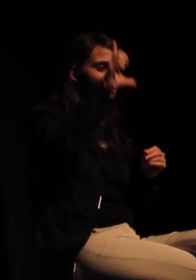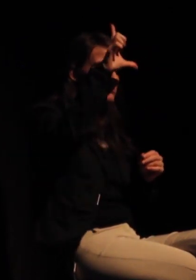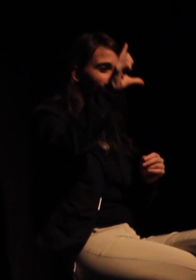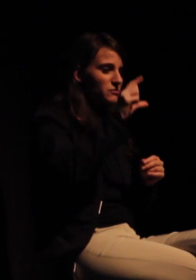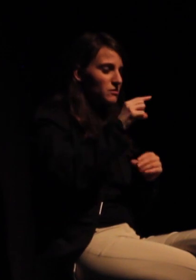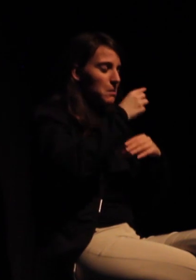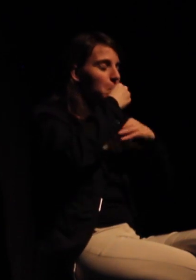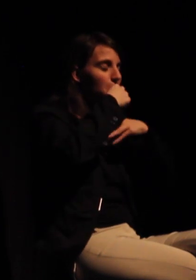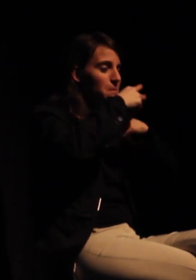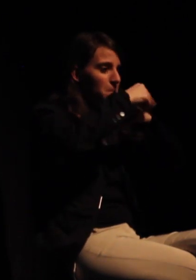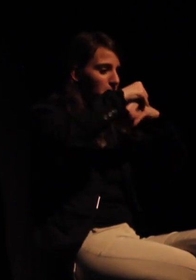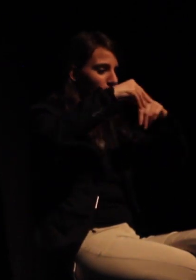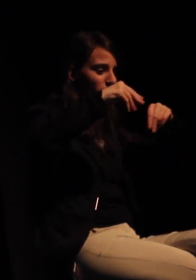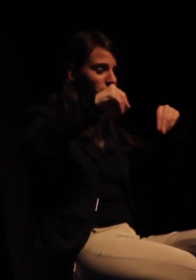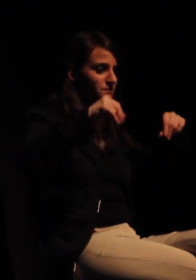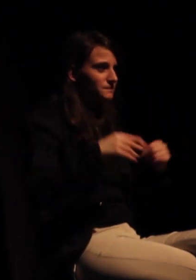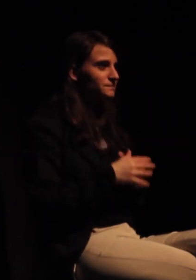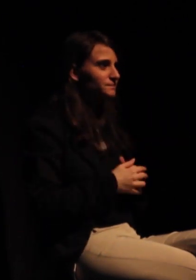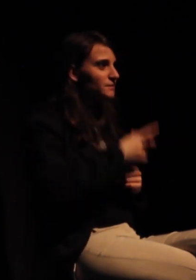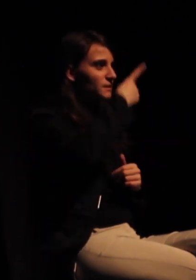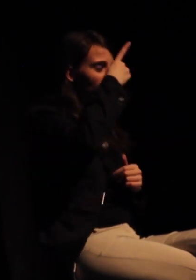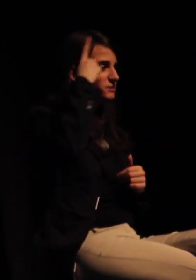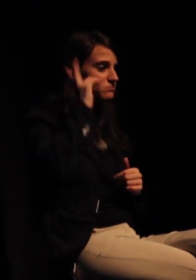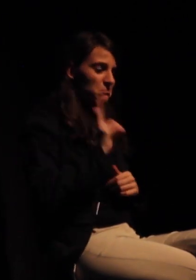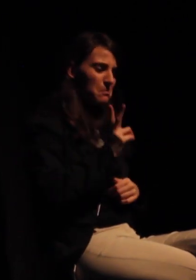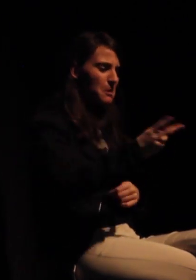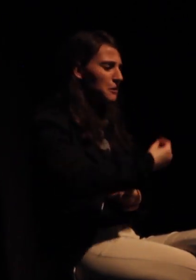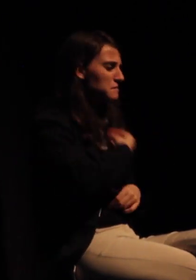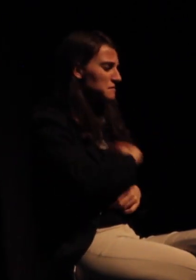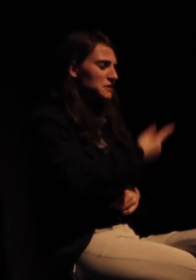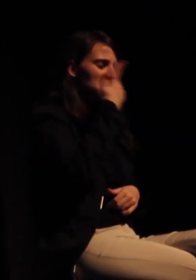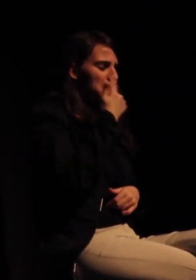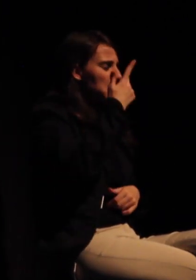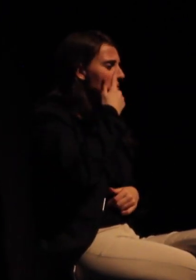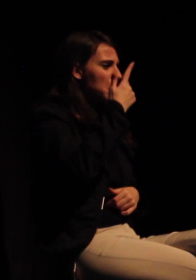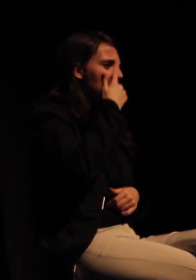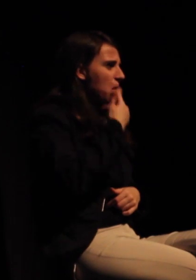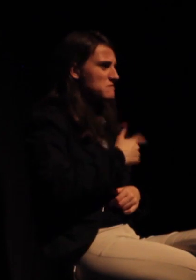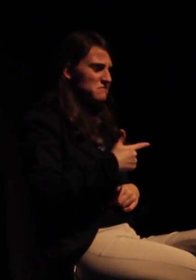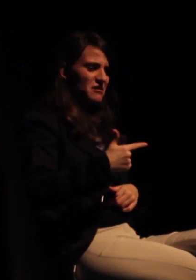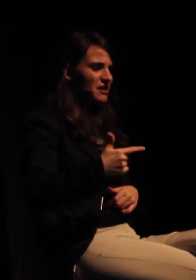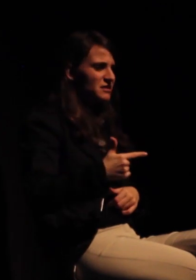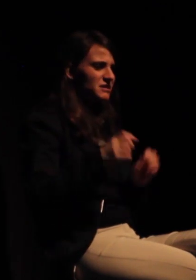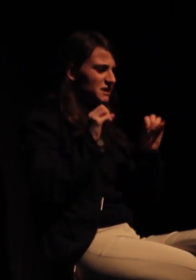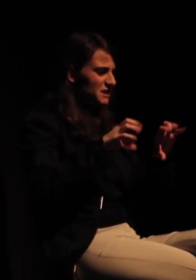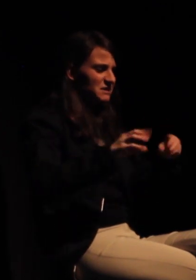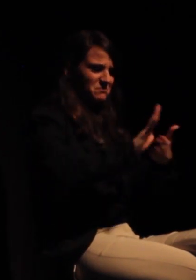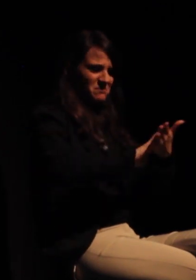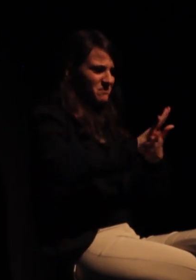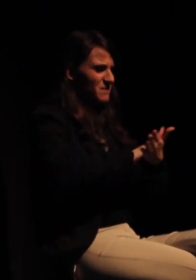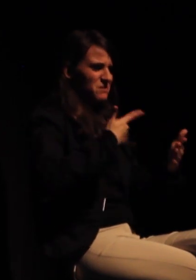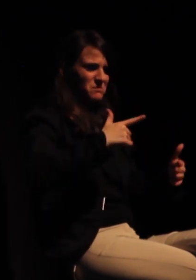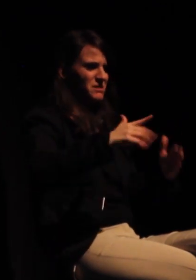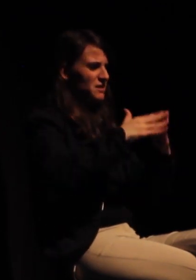a pó. E as pessoas continuam a viver uma vida normal. Não tem mais ensino. Acabou